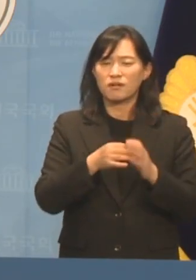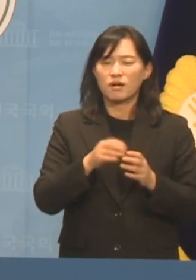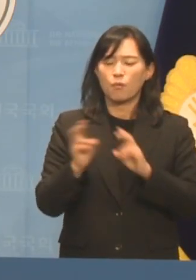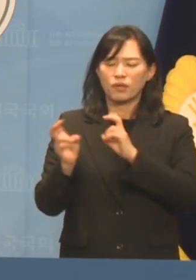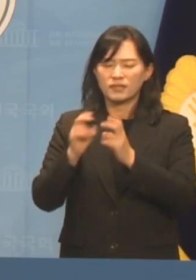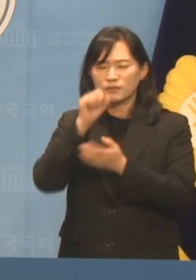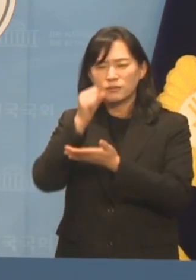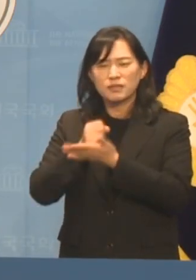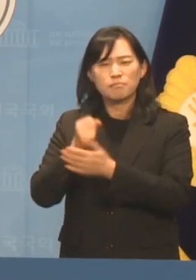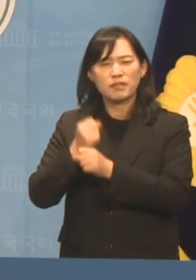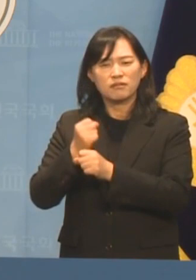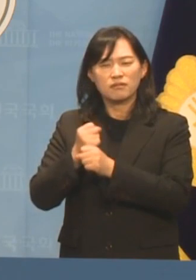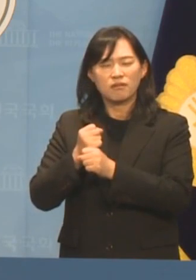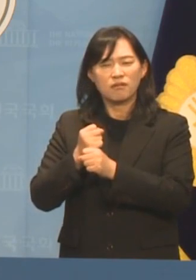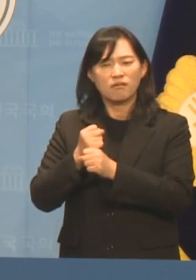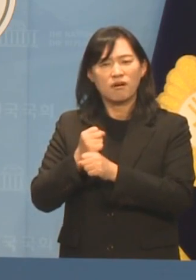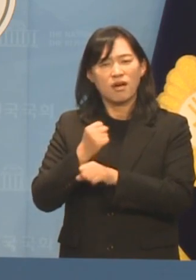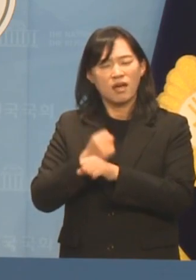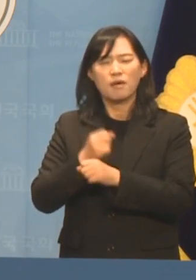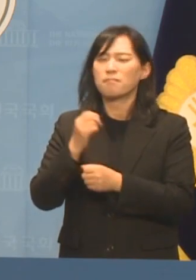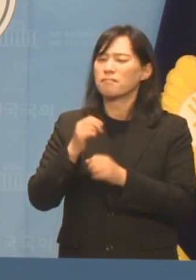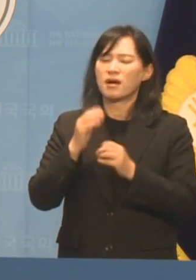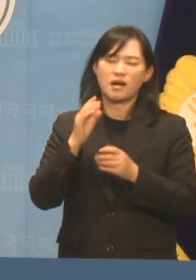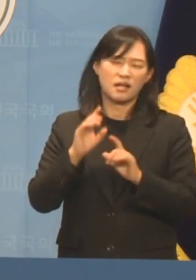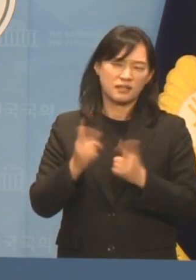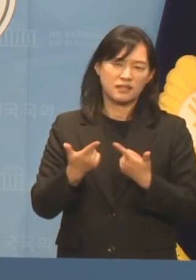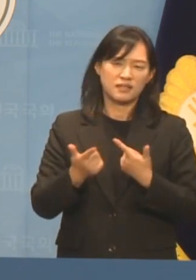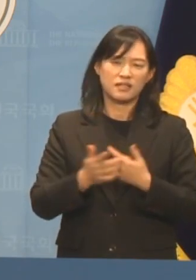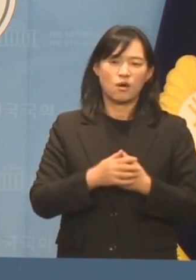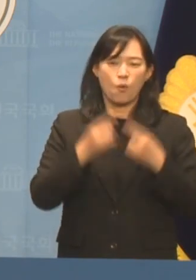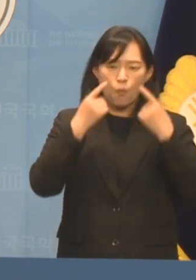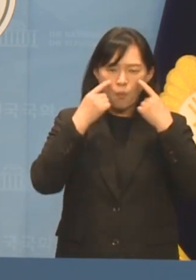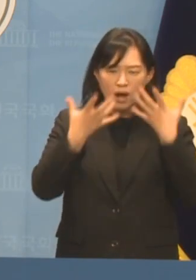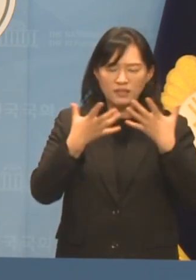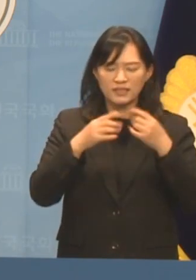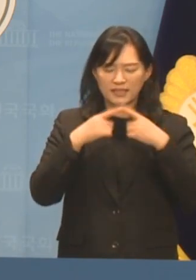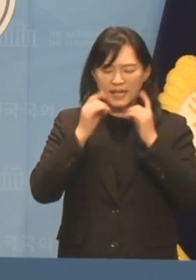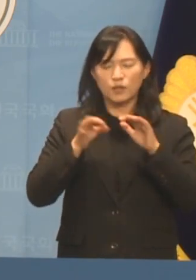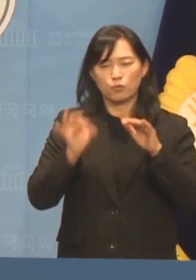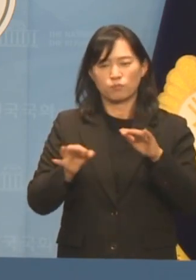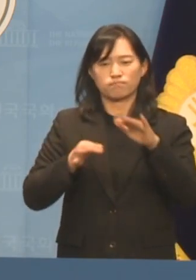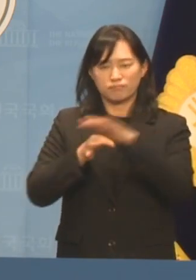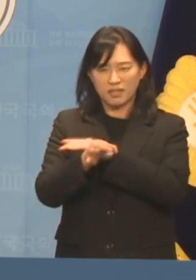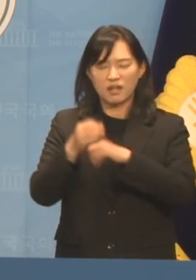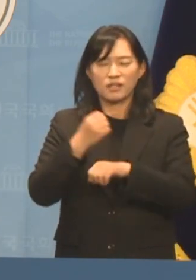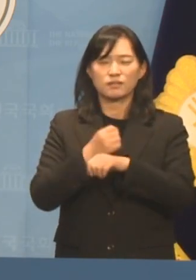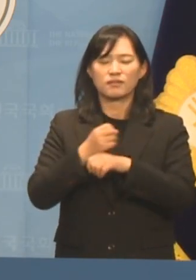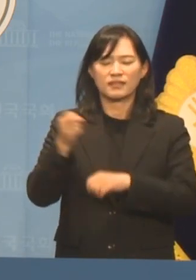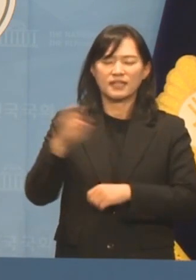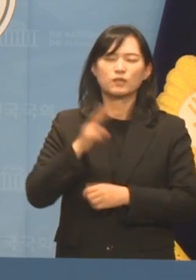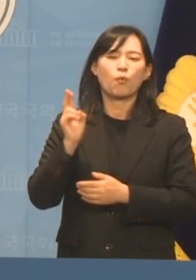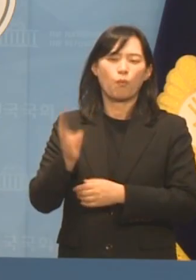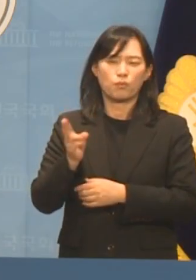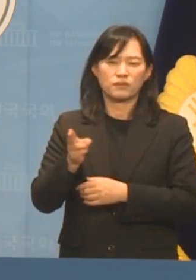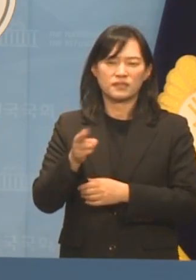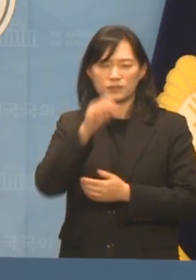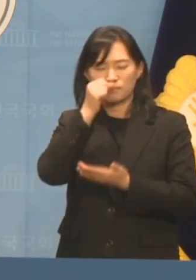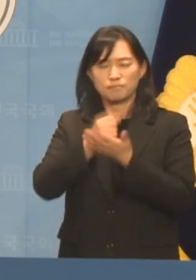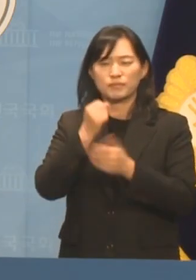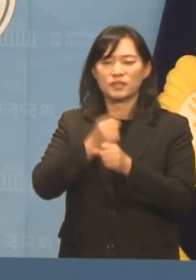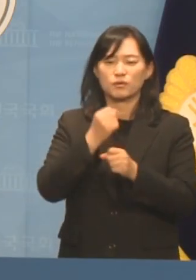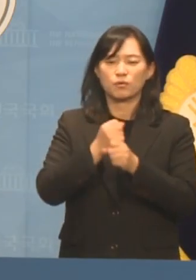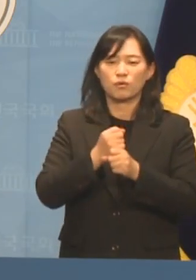정상화를 할 것이 아니라 정확한 사제 출연을 통해서 다시 홈플러스를 정상화하고